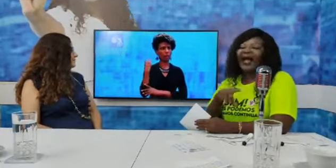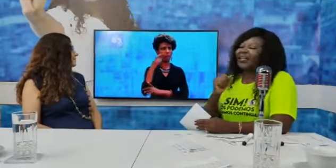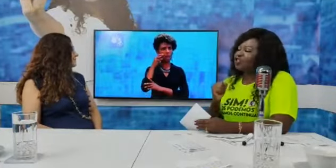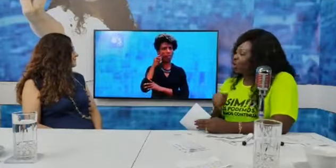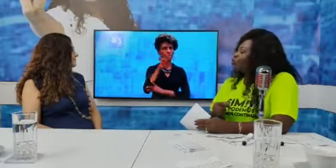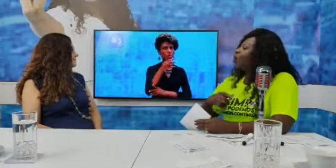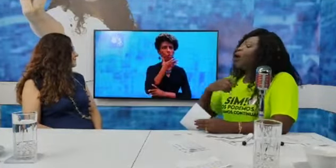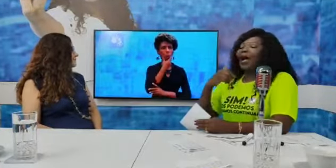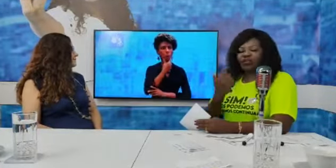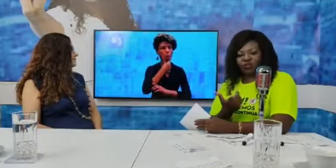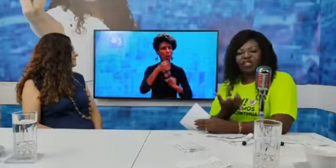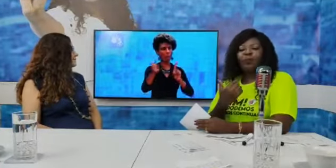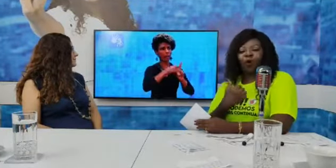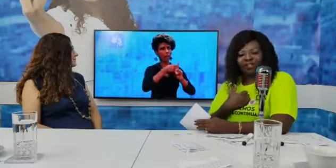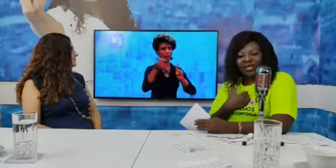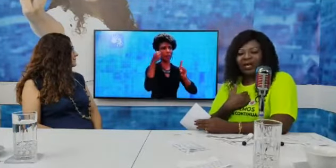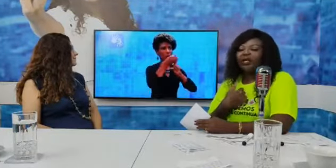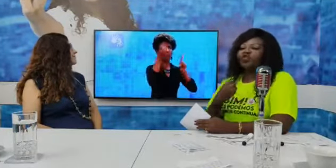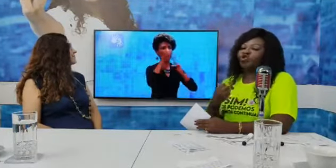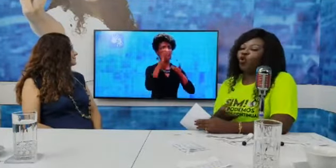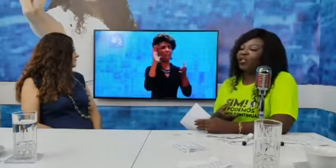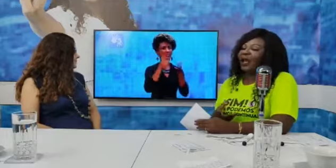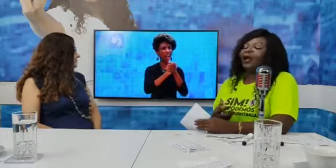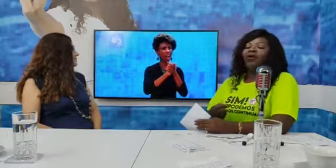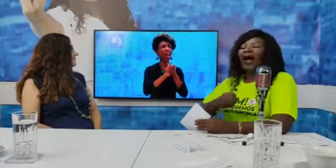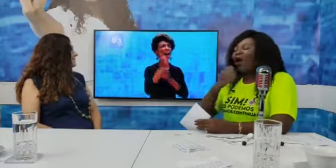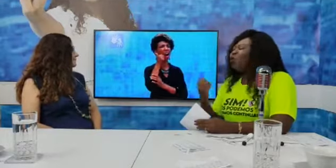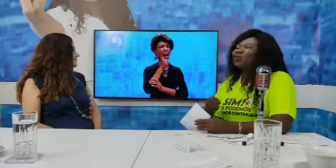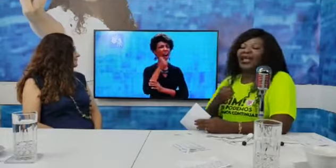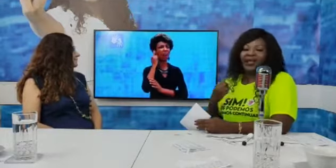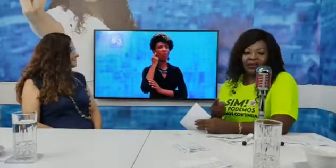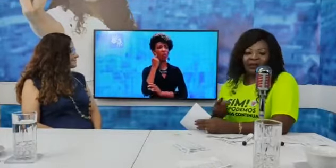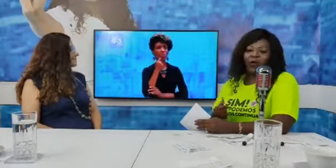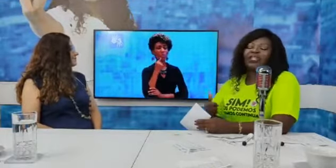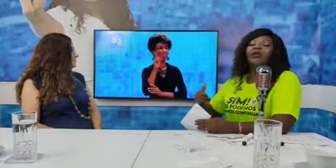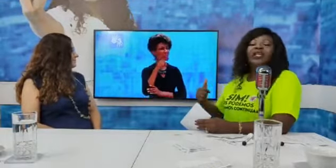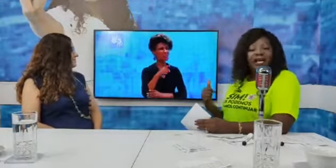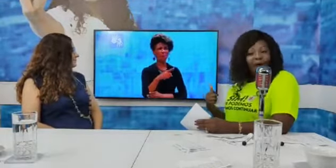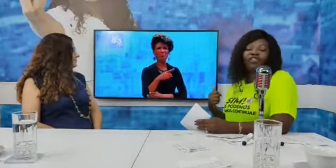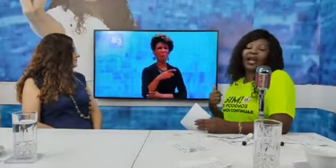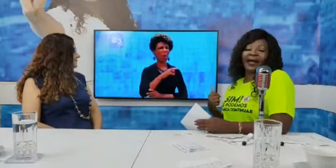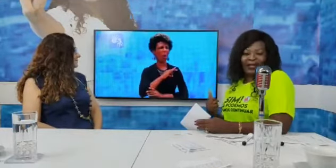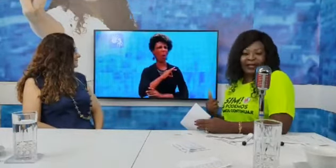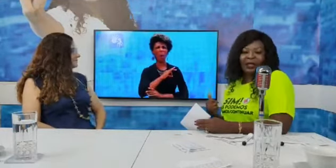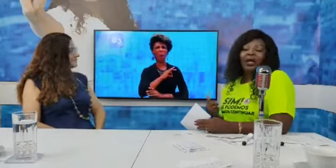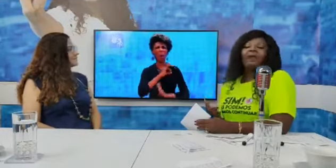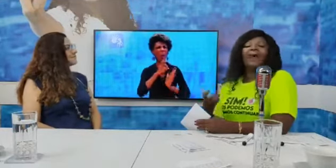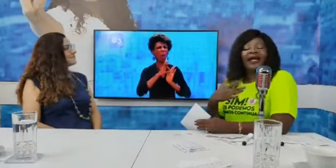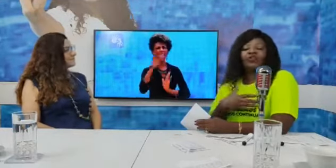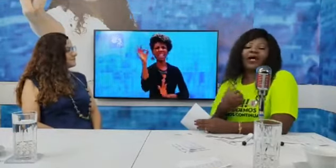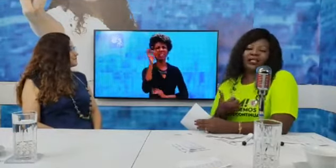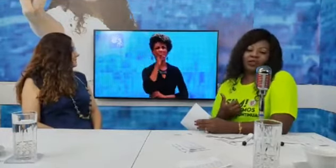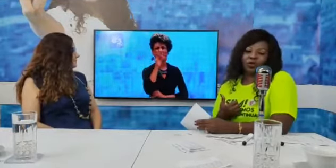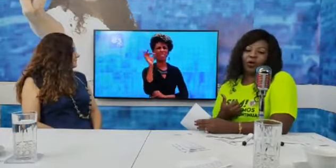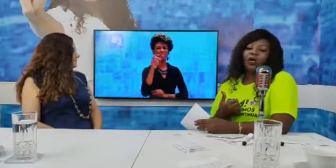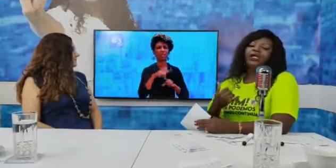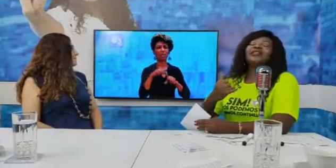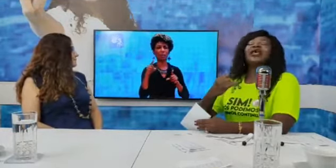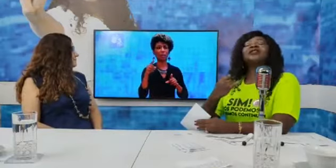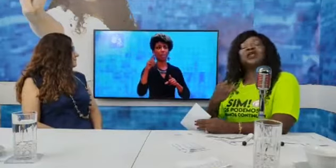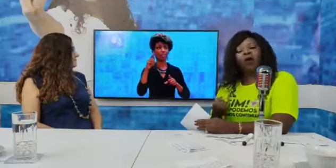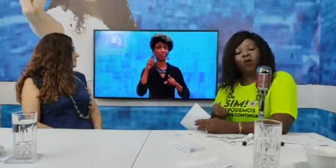homem agredindo a sua esposa surda. Algo terrível que eu iria mostrar aqui. Mas o